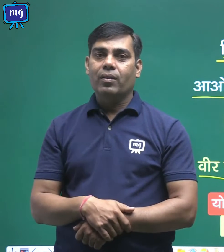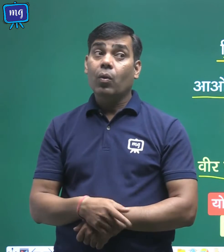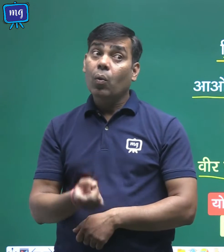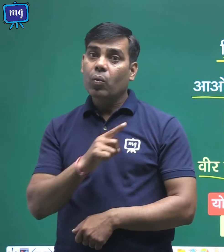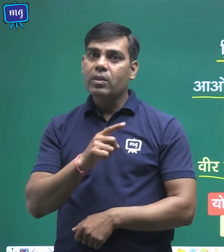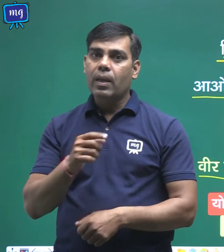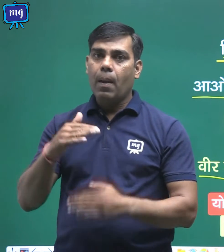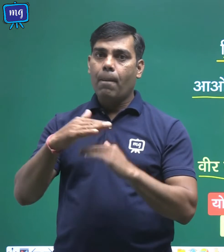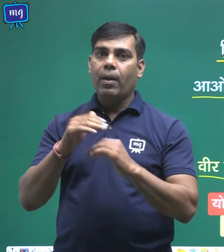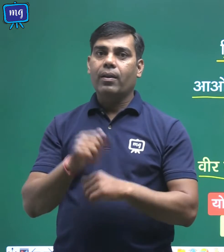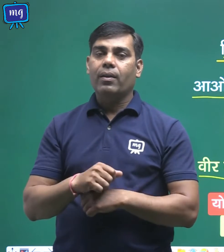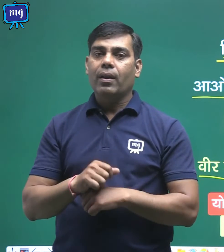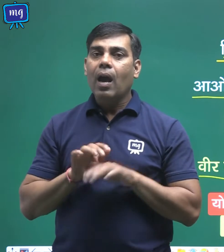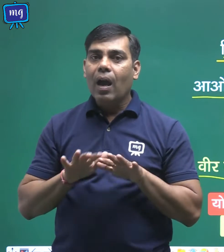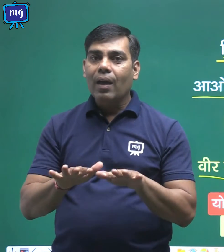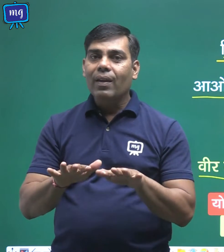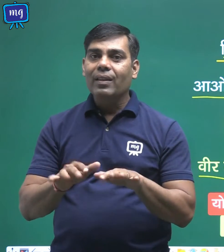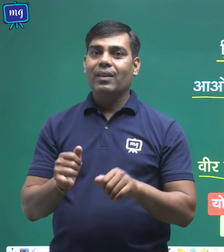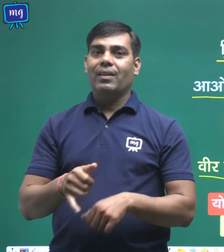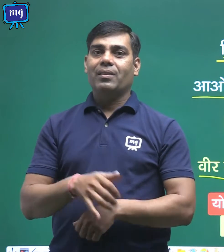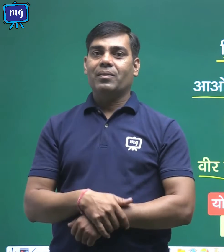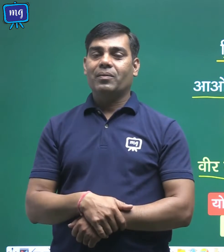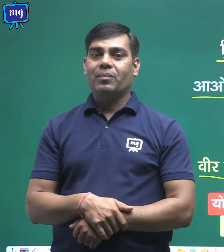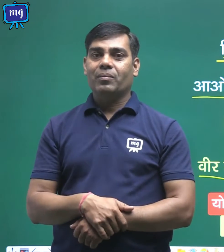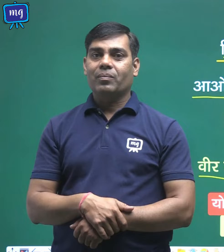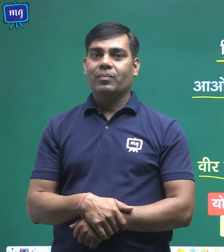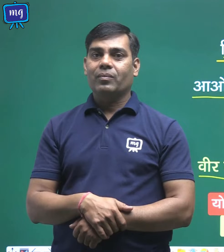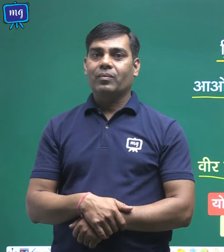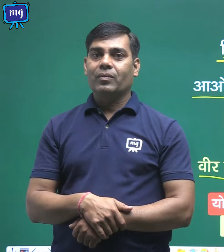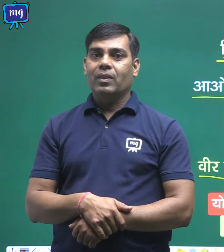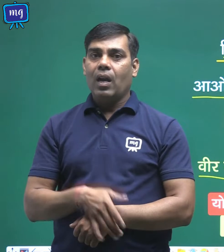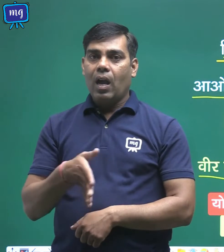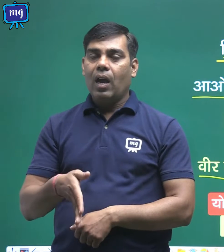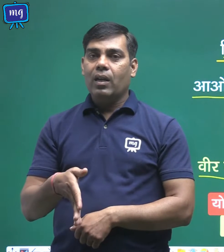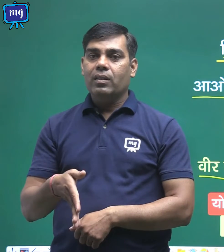उसी पर आधारित है। आज हम इस पाठ को